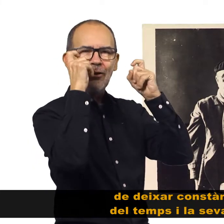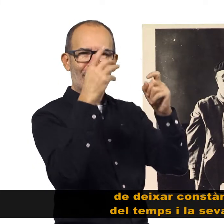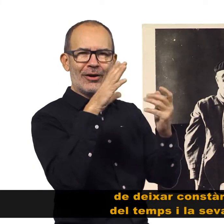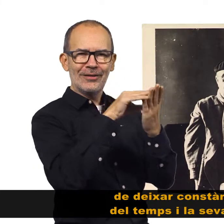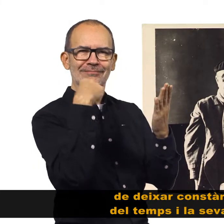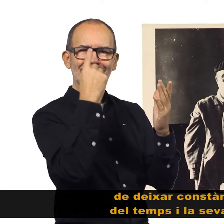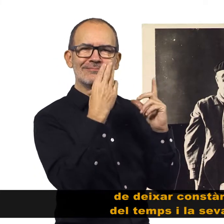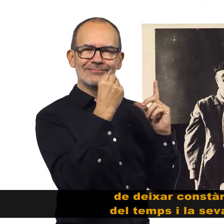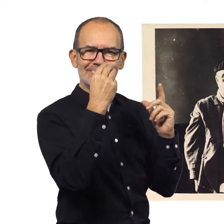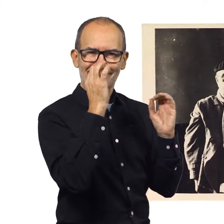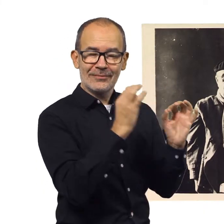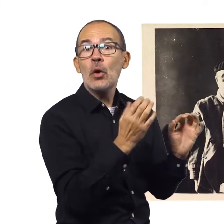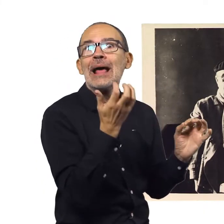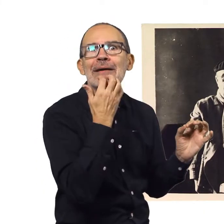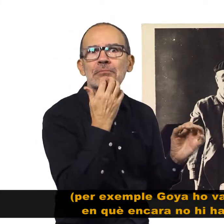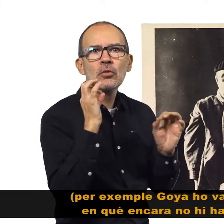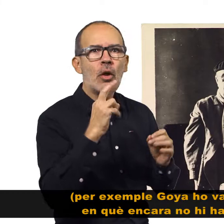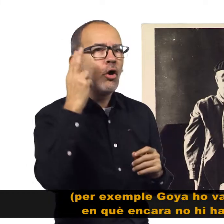en una època en què encara no hi havia fotografies.